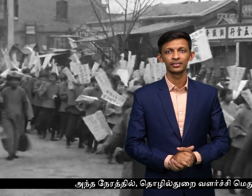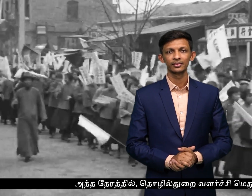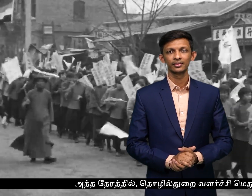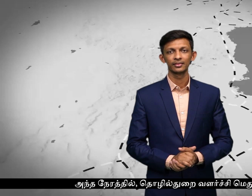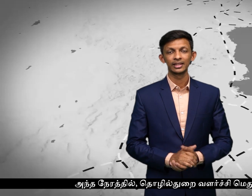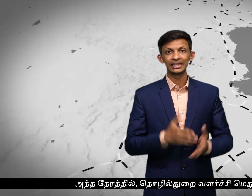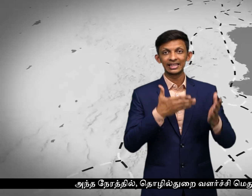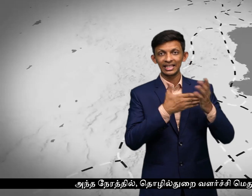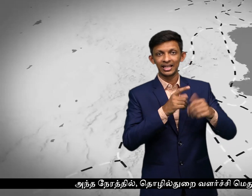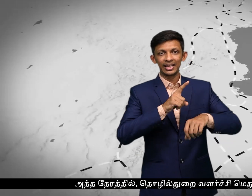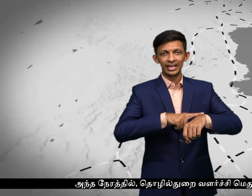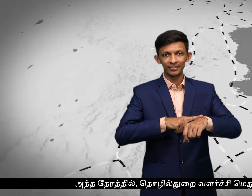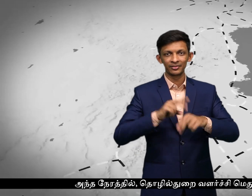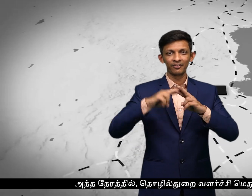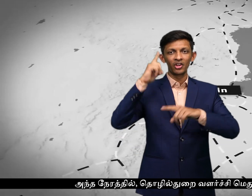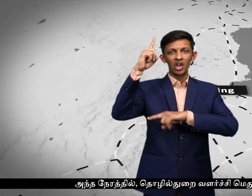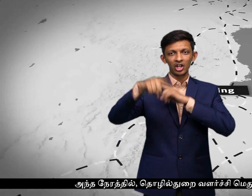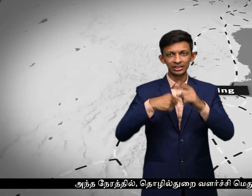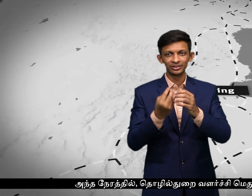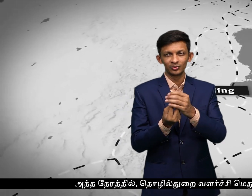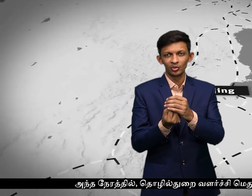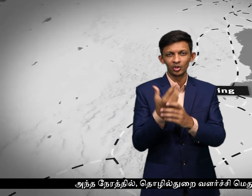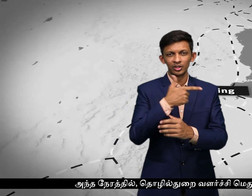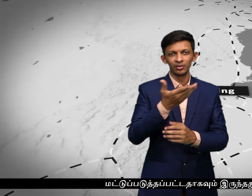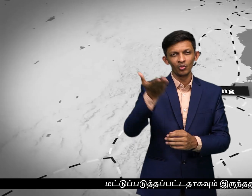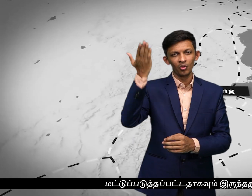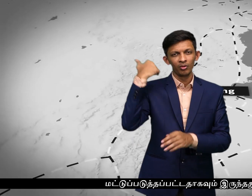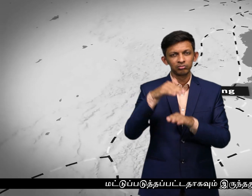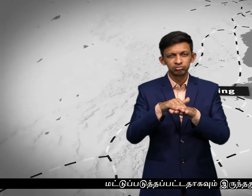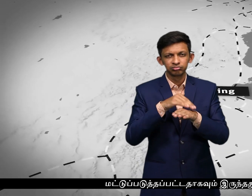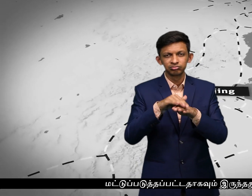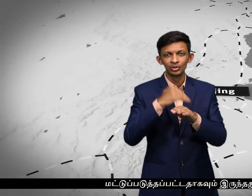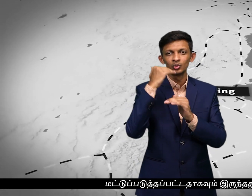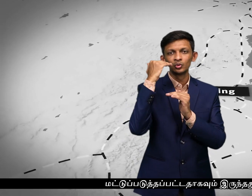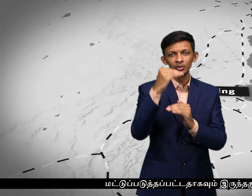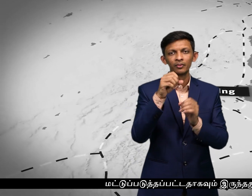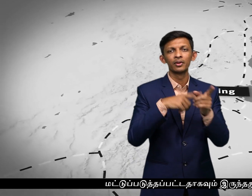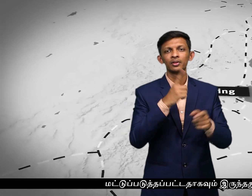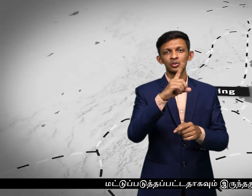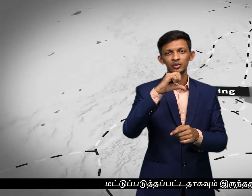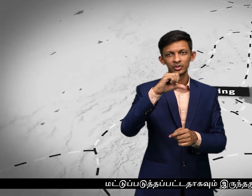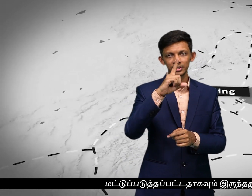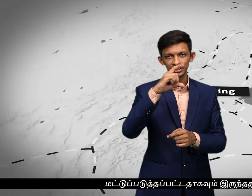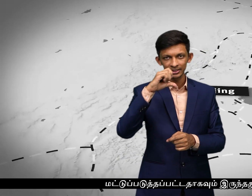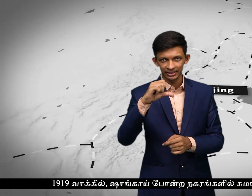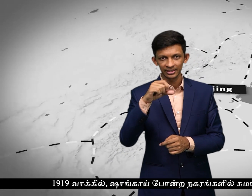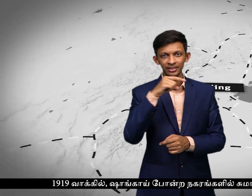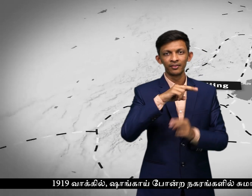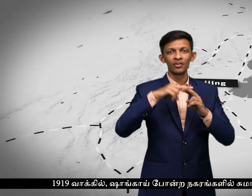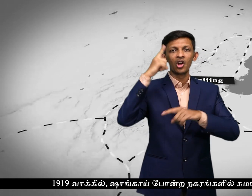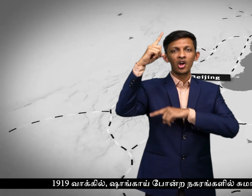அந்த நேரத்தில் தொழில்துறை வளர்ச்சி மெதுவாகவும் மட்டுப்படுத்தப்பட்டதாகவும் இருந்தது.